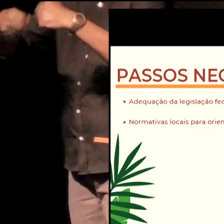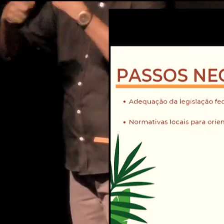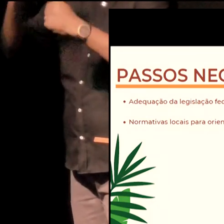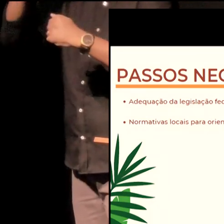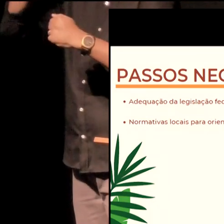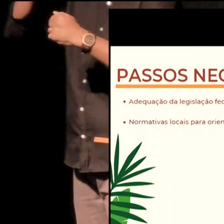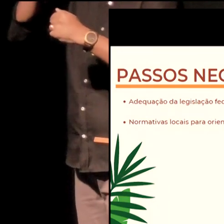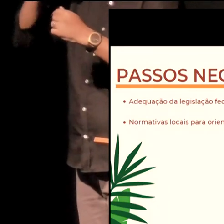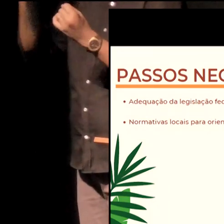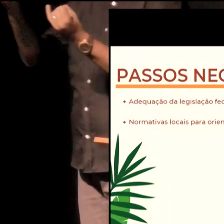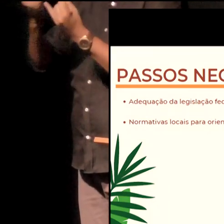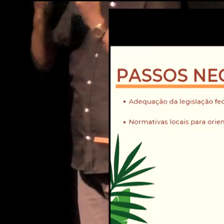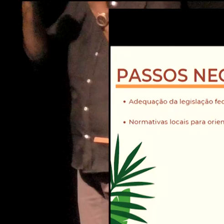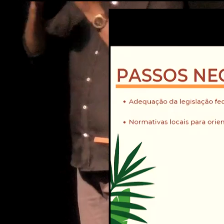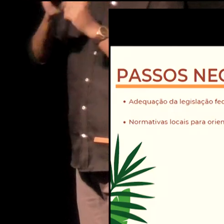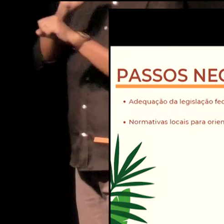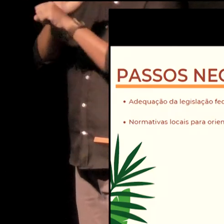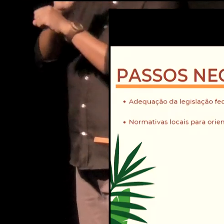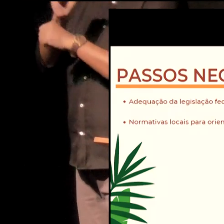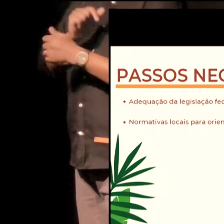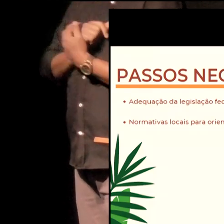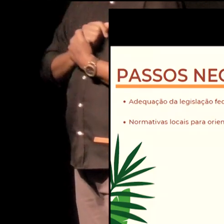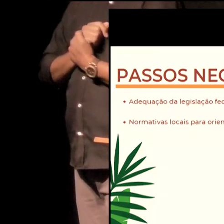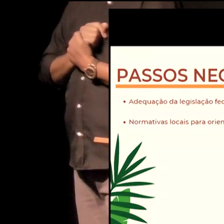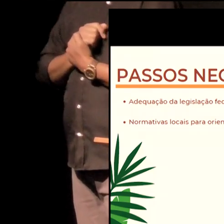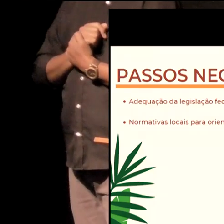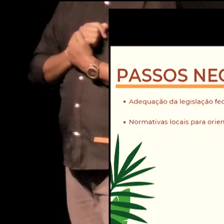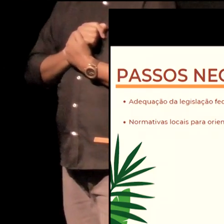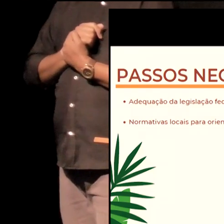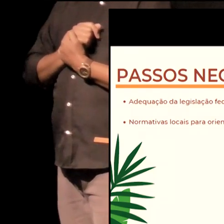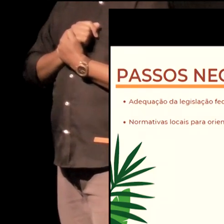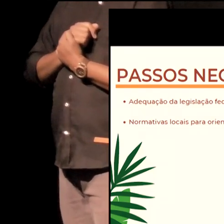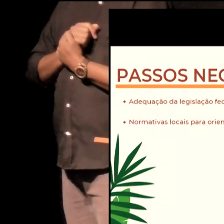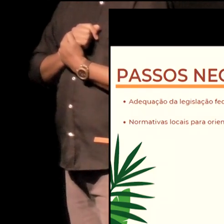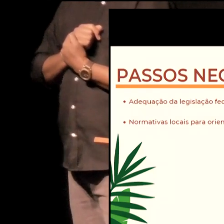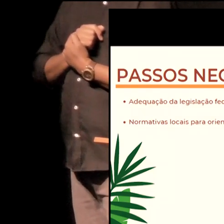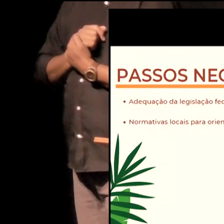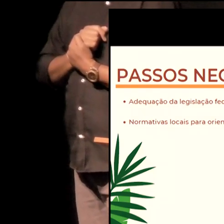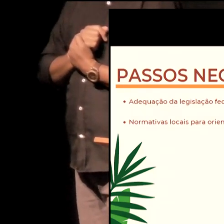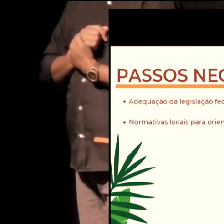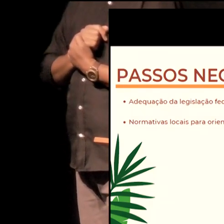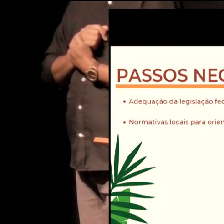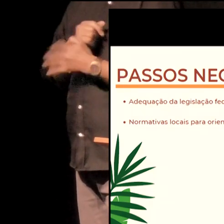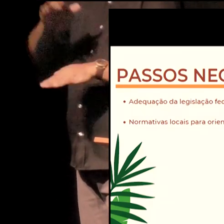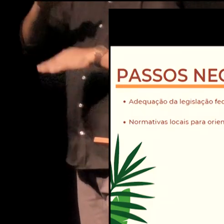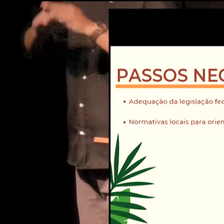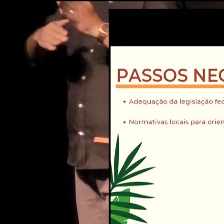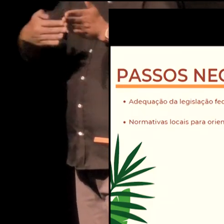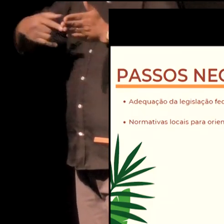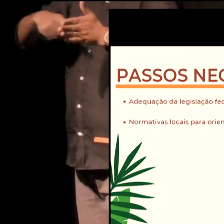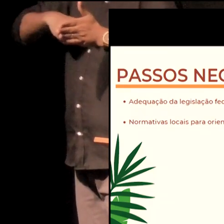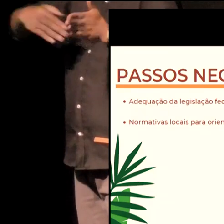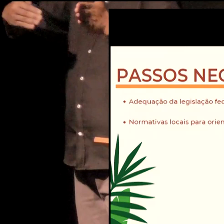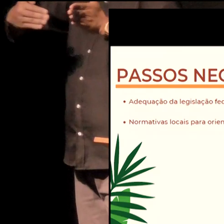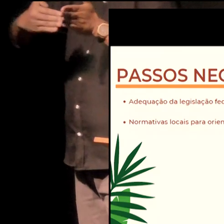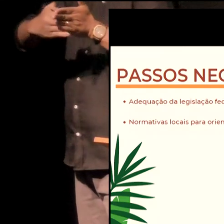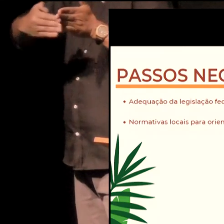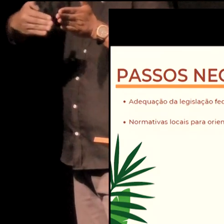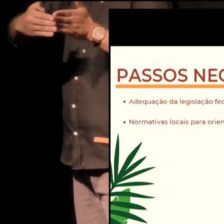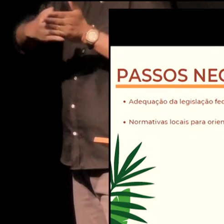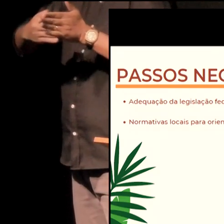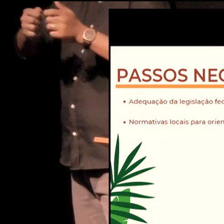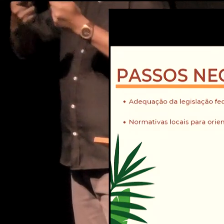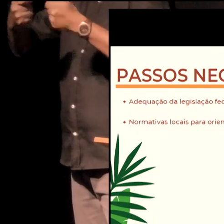né ser entendido como obstáculo é a adequação da Legislação Federal